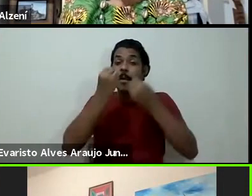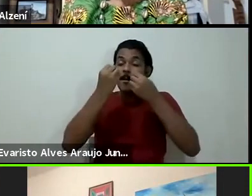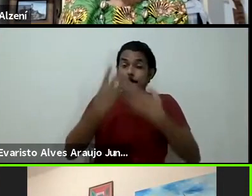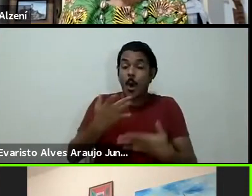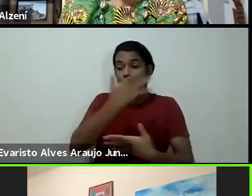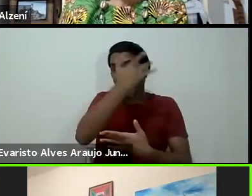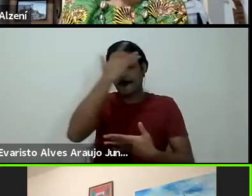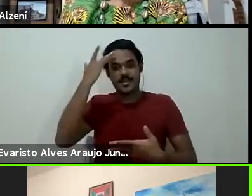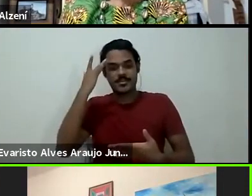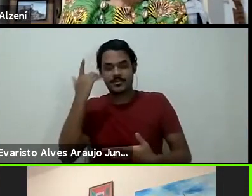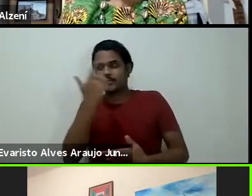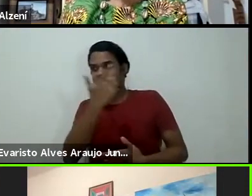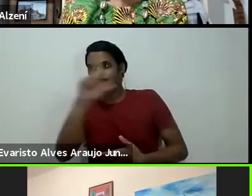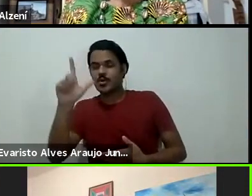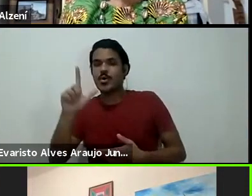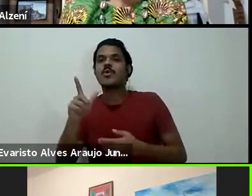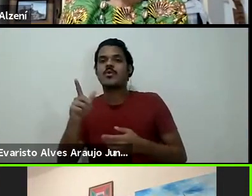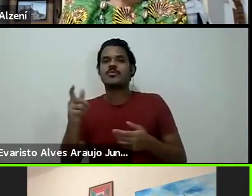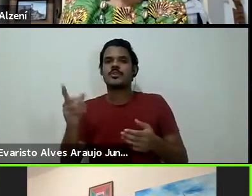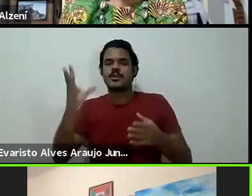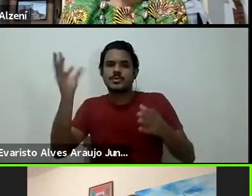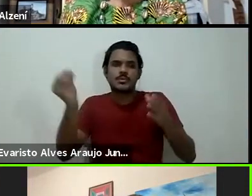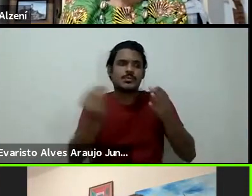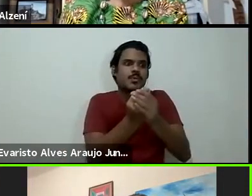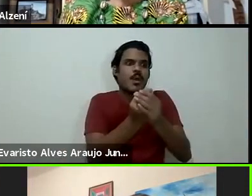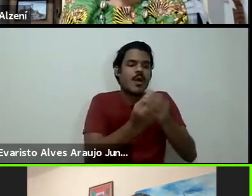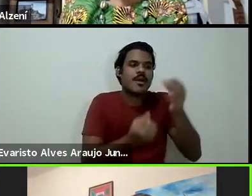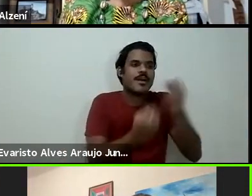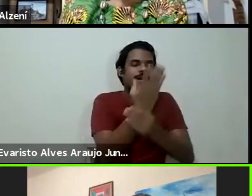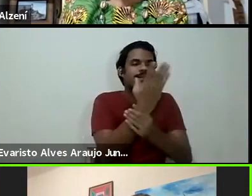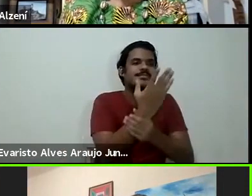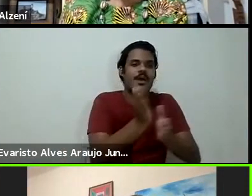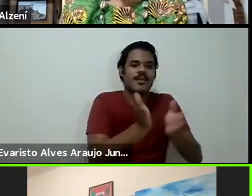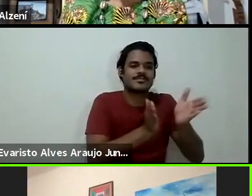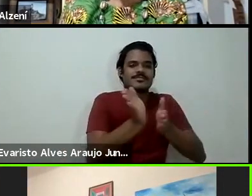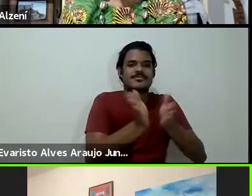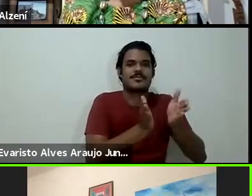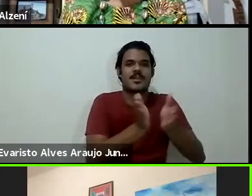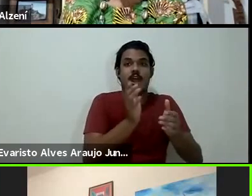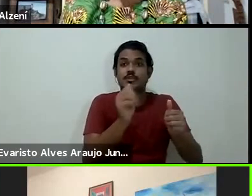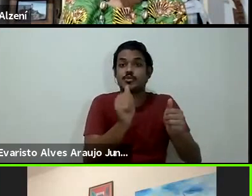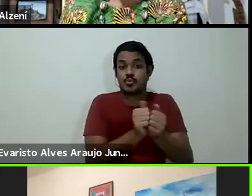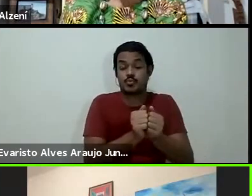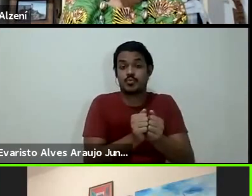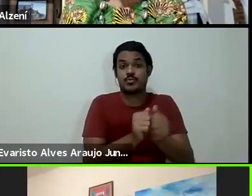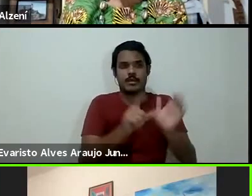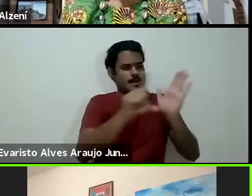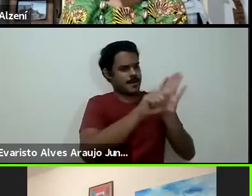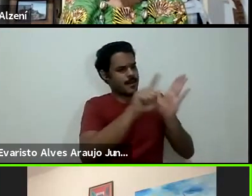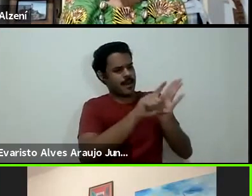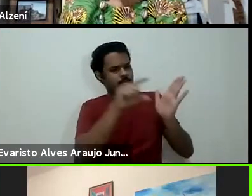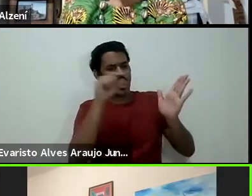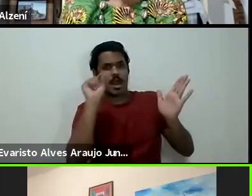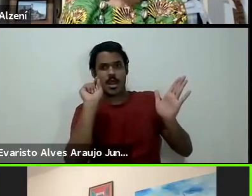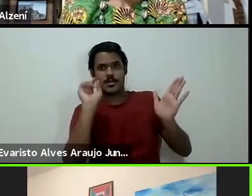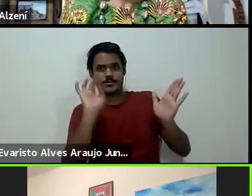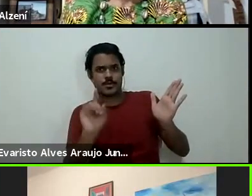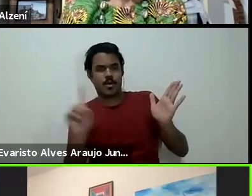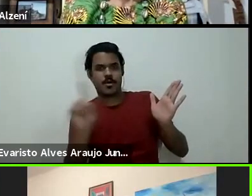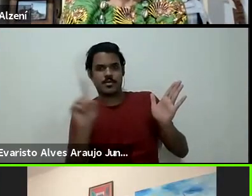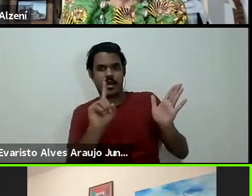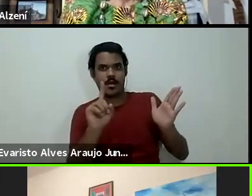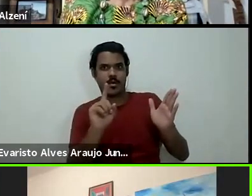de acessibilidade em suas obras. Não pela legislação, não por modismo, mas